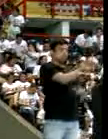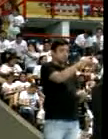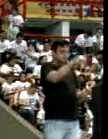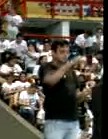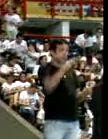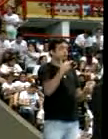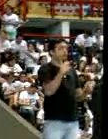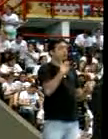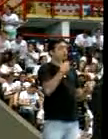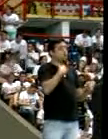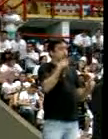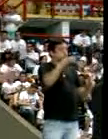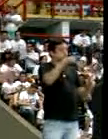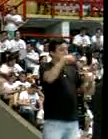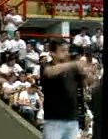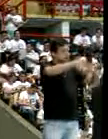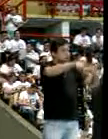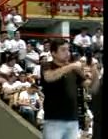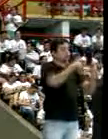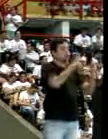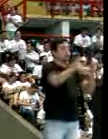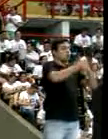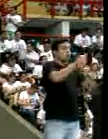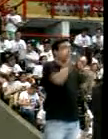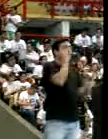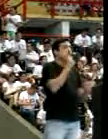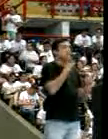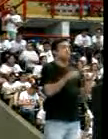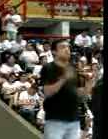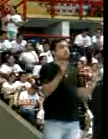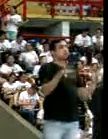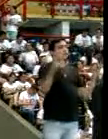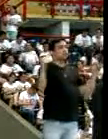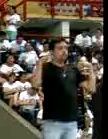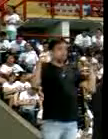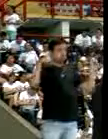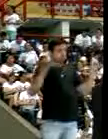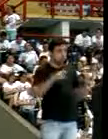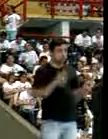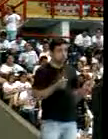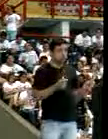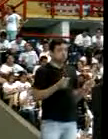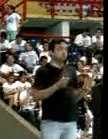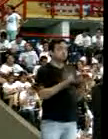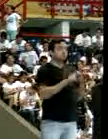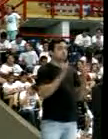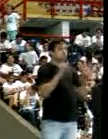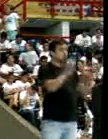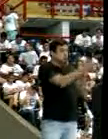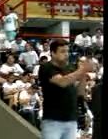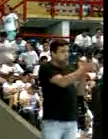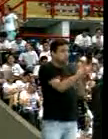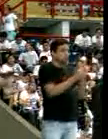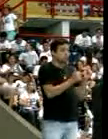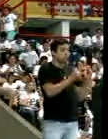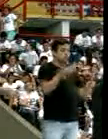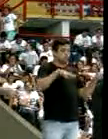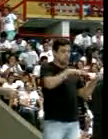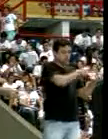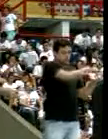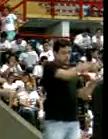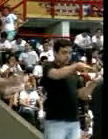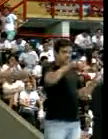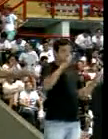pode ter atividade econômica. Pode ter atividade de lazer? Pode ter esporte nessas